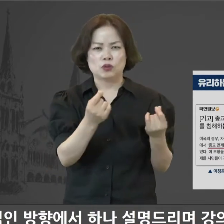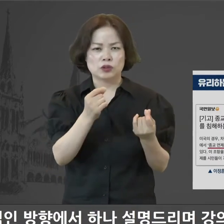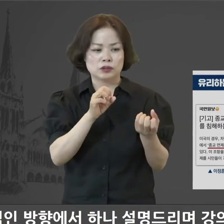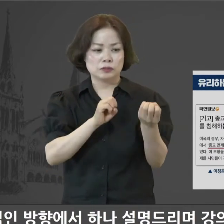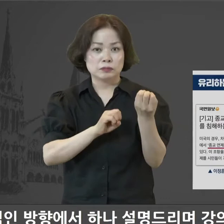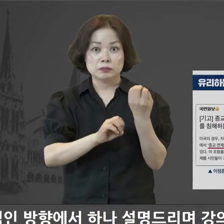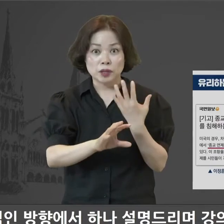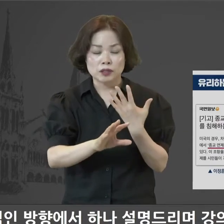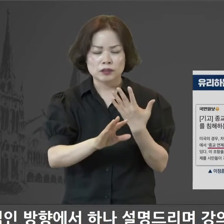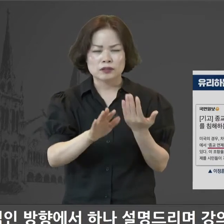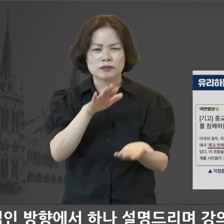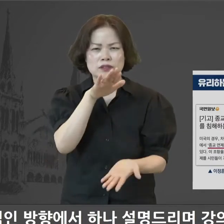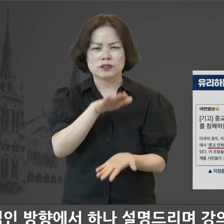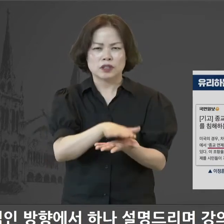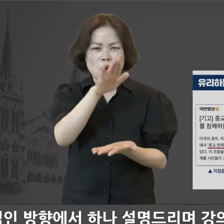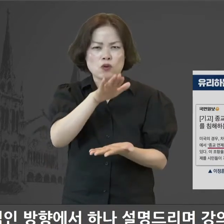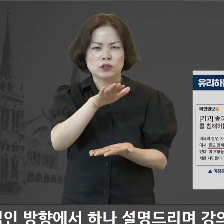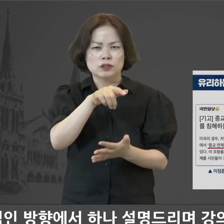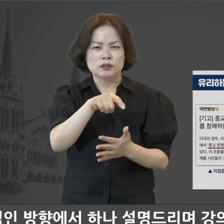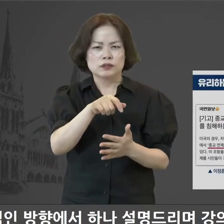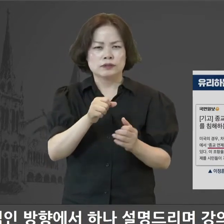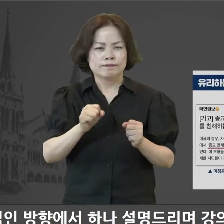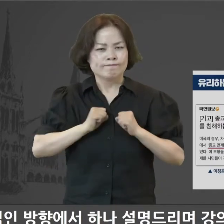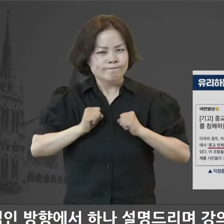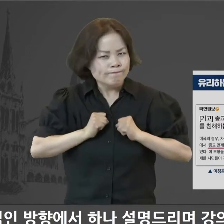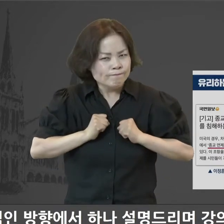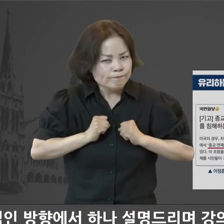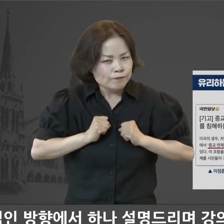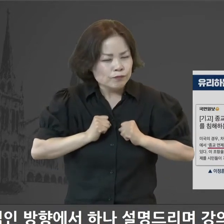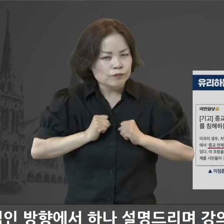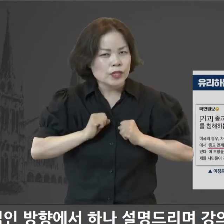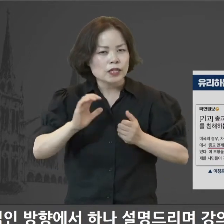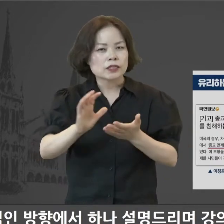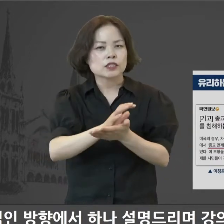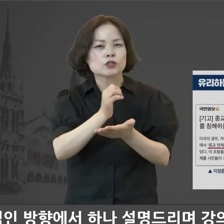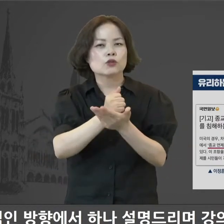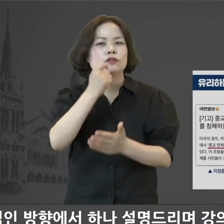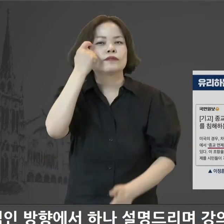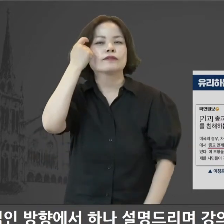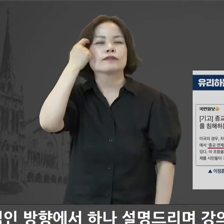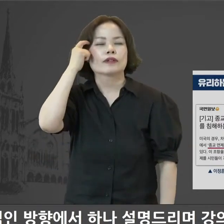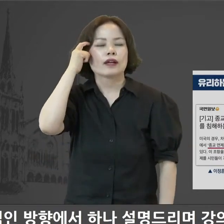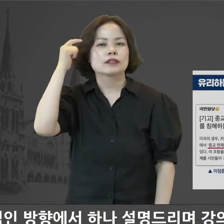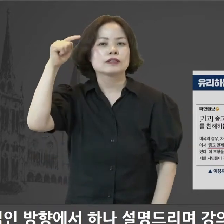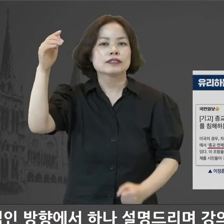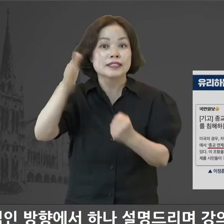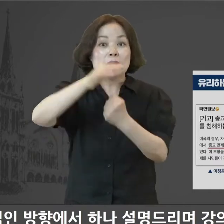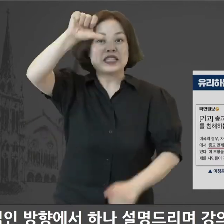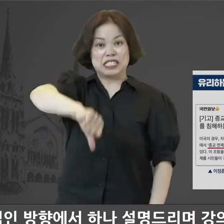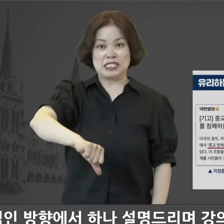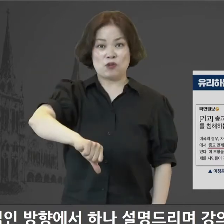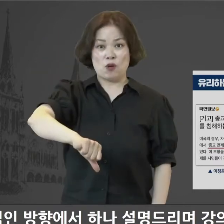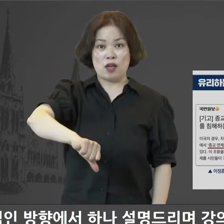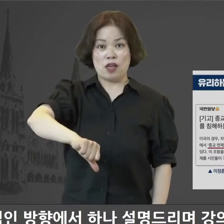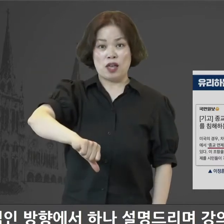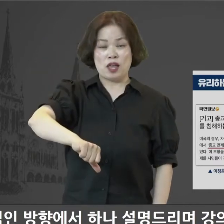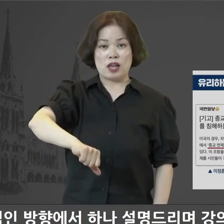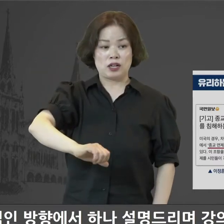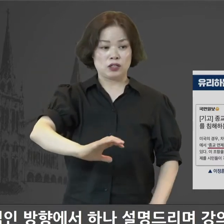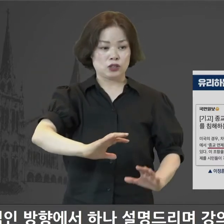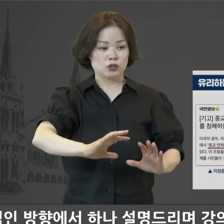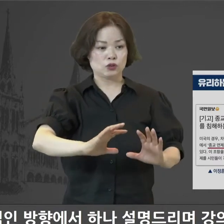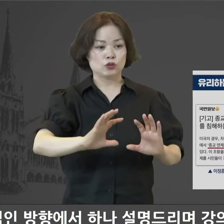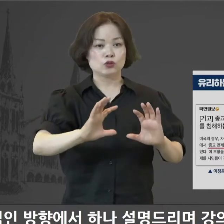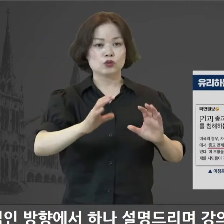보이는 게 뜨거운 열심의 크리스찬다운 행동이다라고 생각하기 때문에 지는 거예요. 그러니까